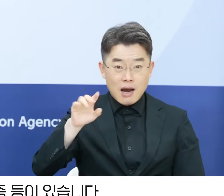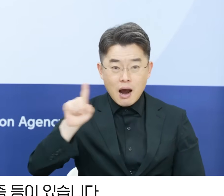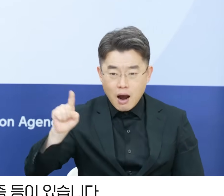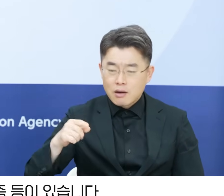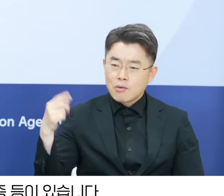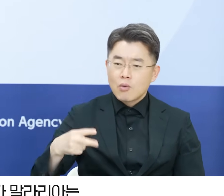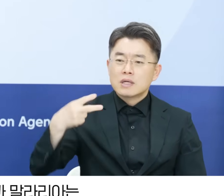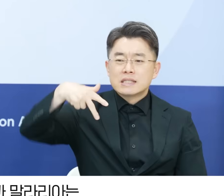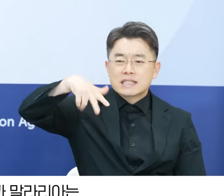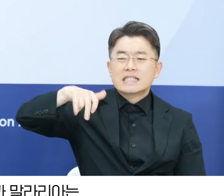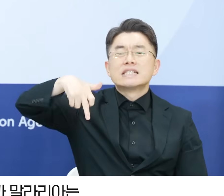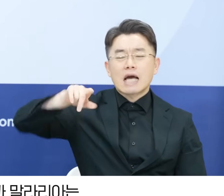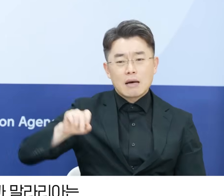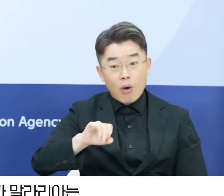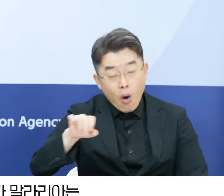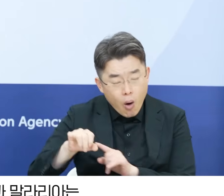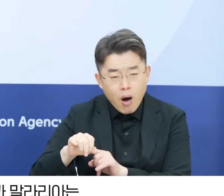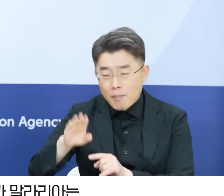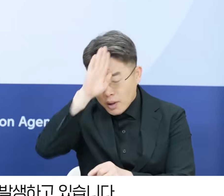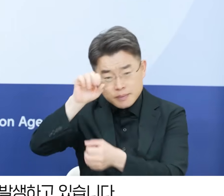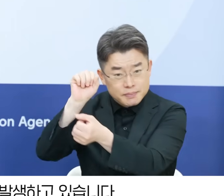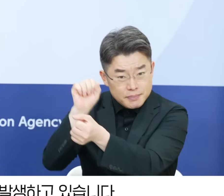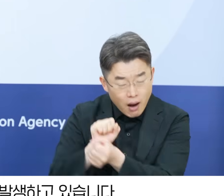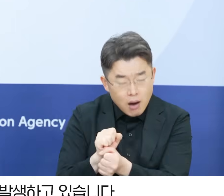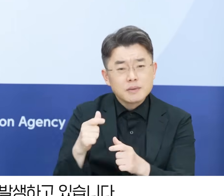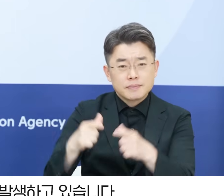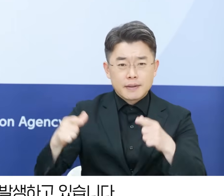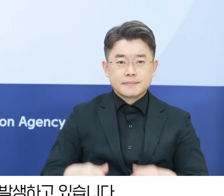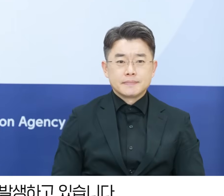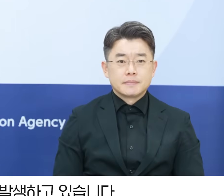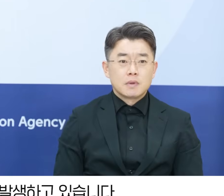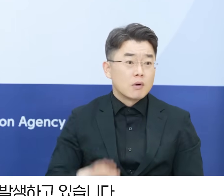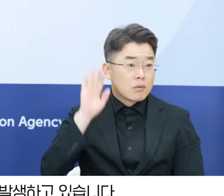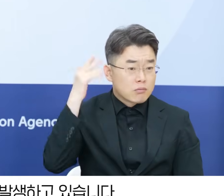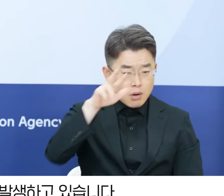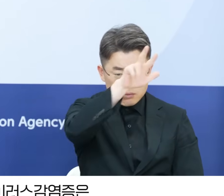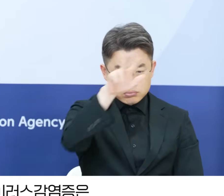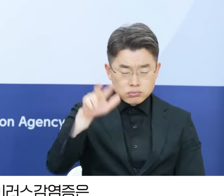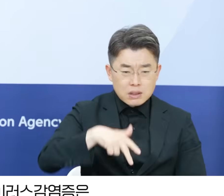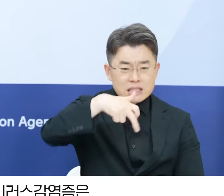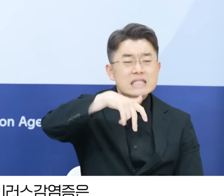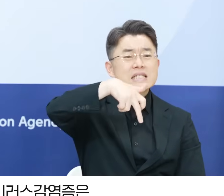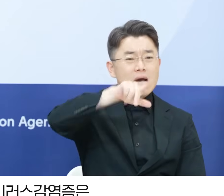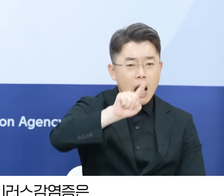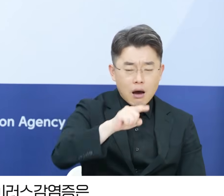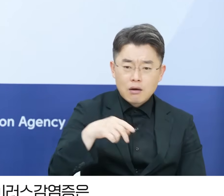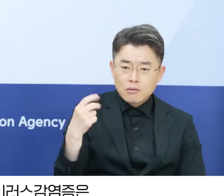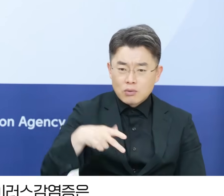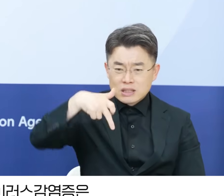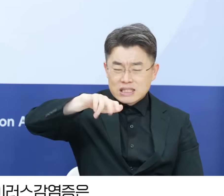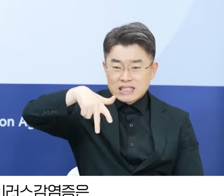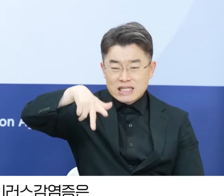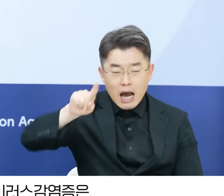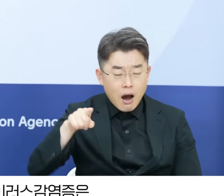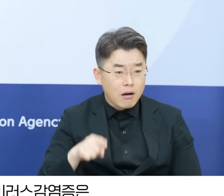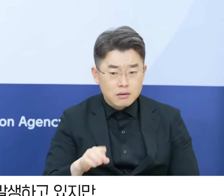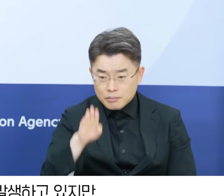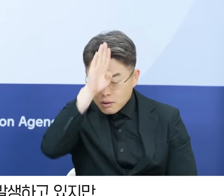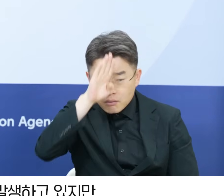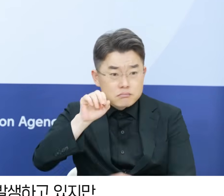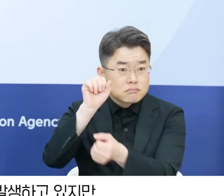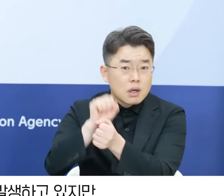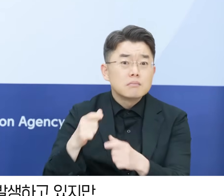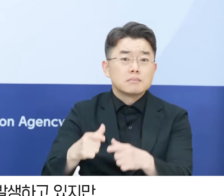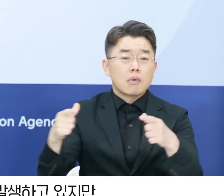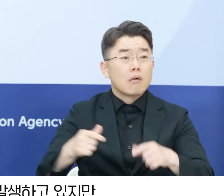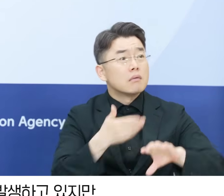등이 있습니다. 이 중 일본 뇌염과 말라리아는 국내에서 상시적으로 발생하고 있습니다. 댕기열과 지카 바이러스 감염증은 해외